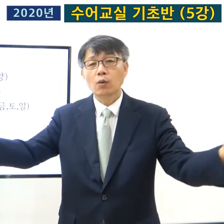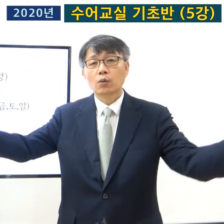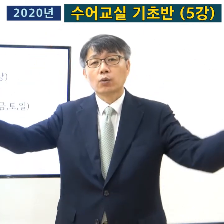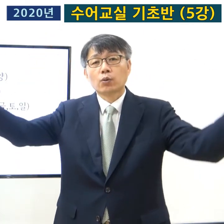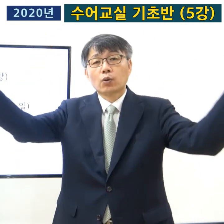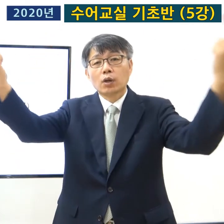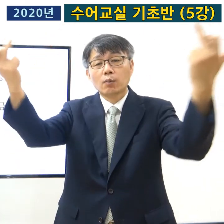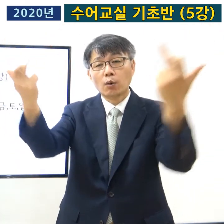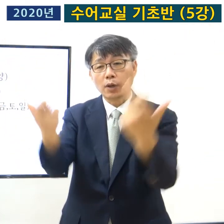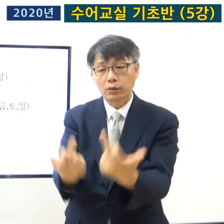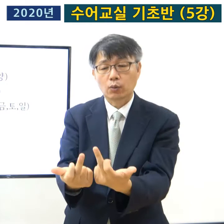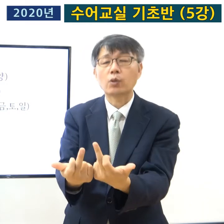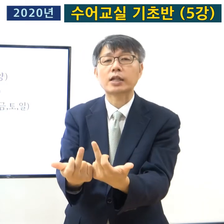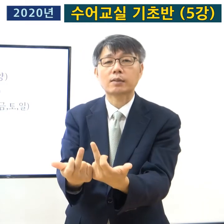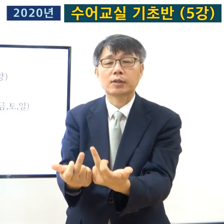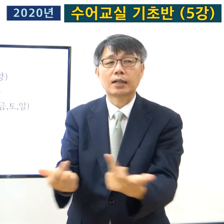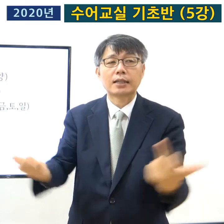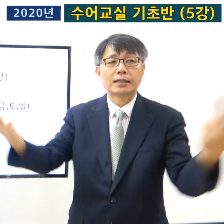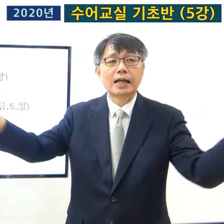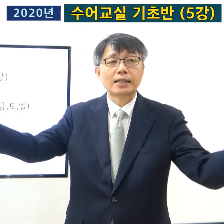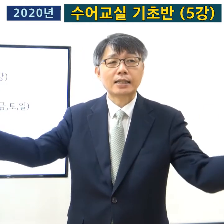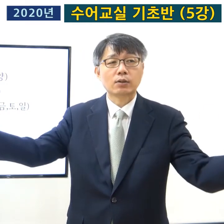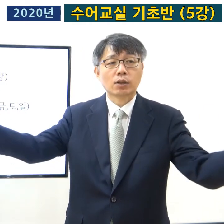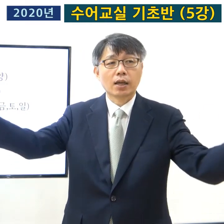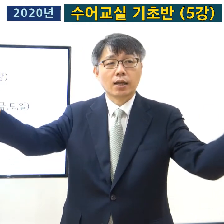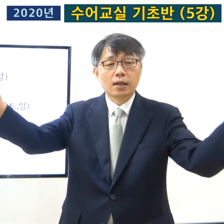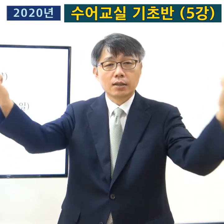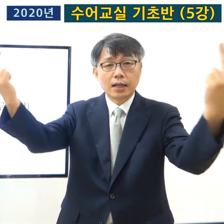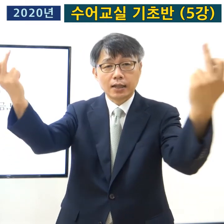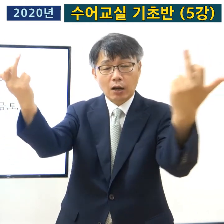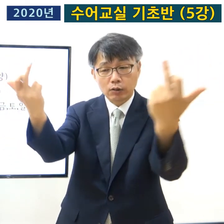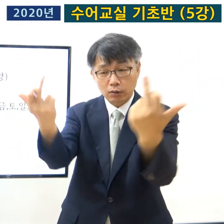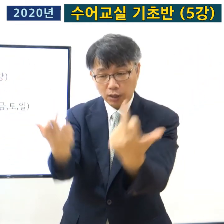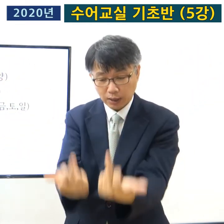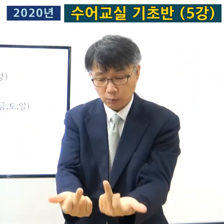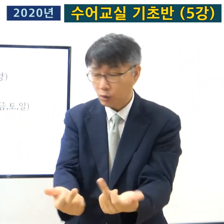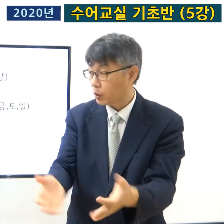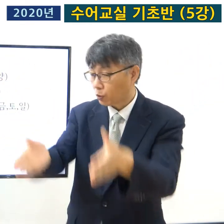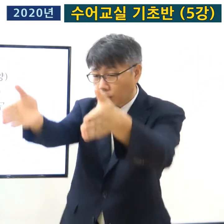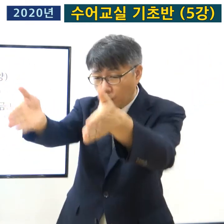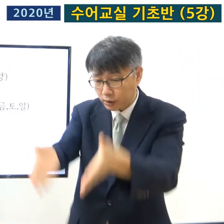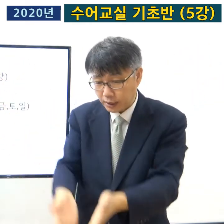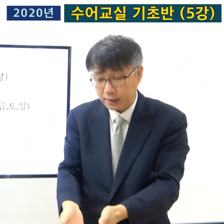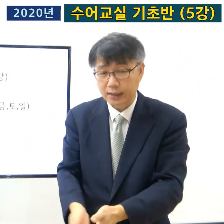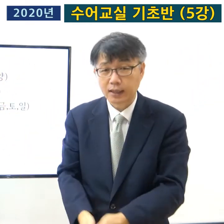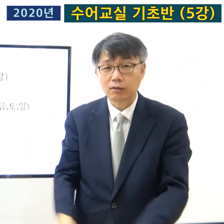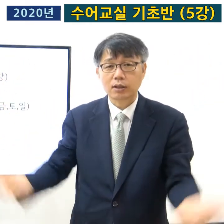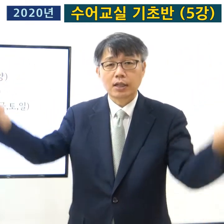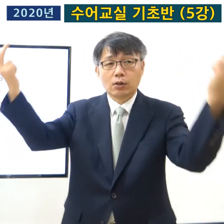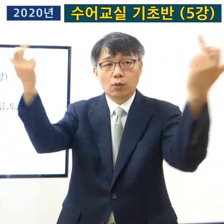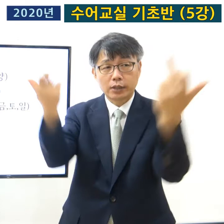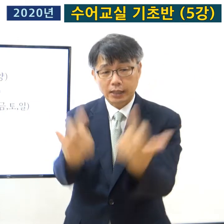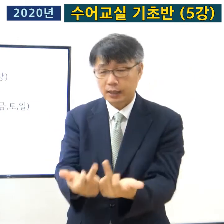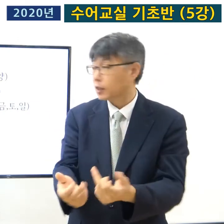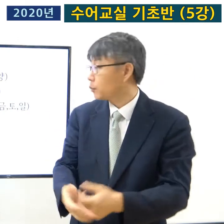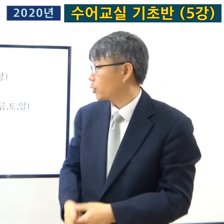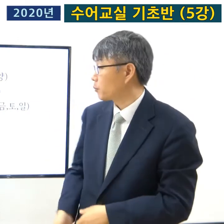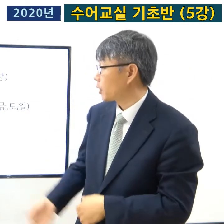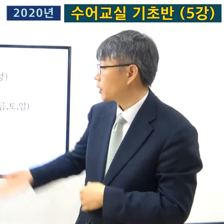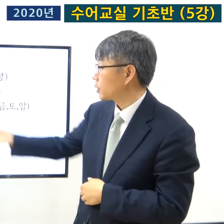산이고 이렇게 모으면 골짜기입니다. 산이 이렇게 산 가운데로 이렇게 딱 모이면 여기가 골짜기가 되잖아요. 골짜기 이렇게 표현합니다.